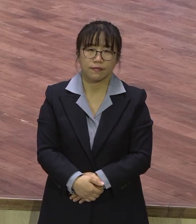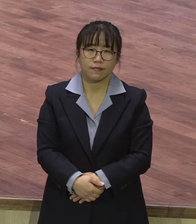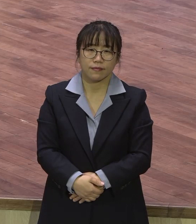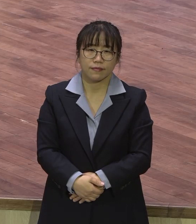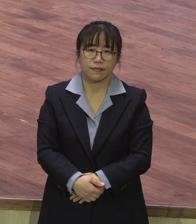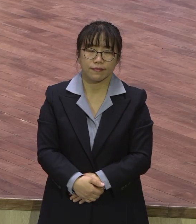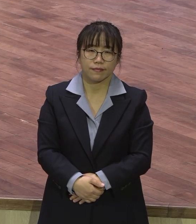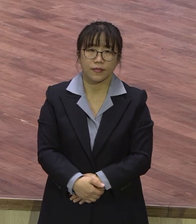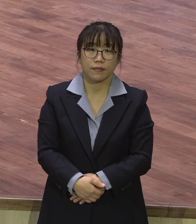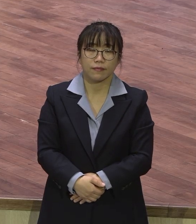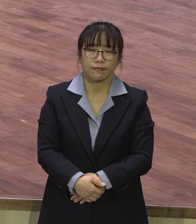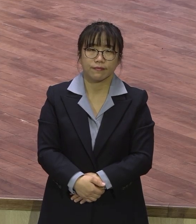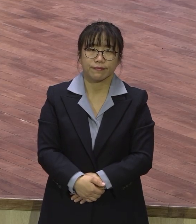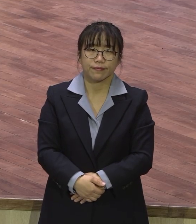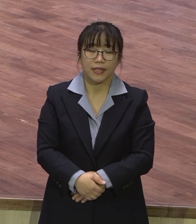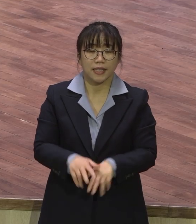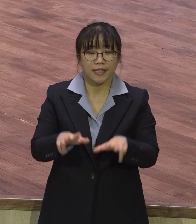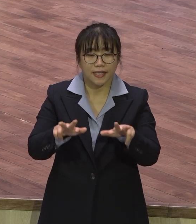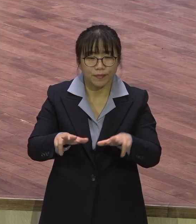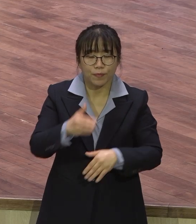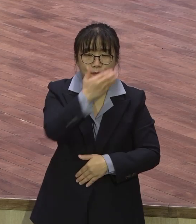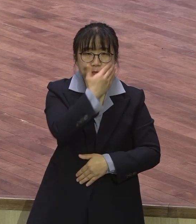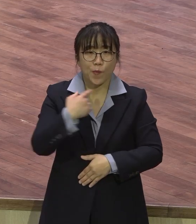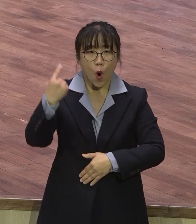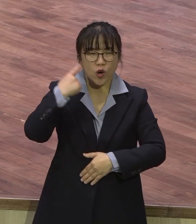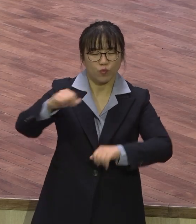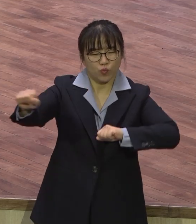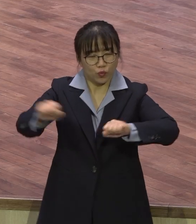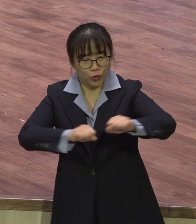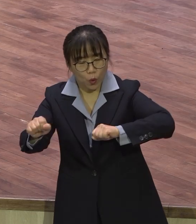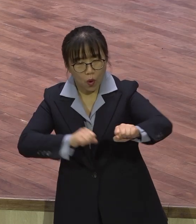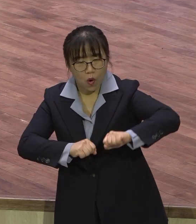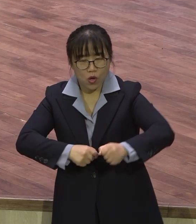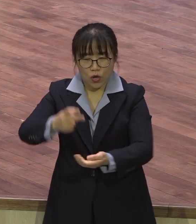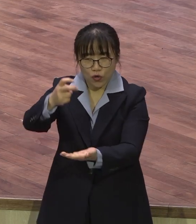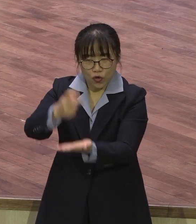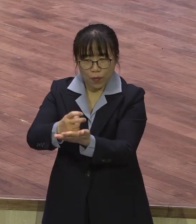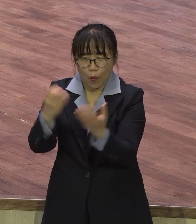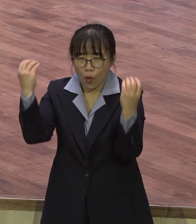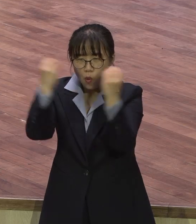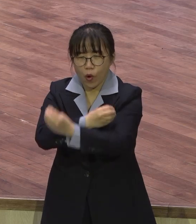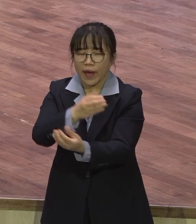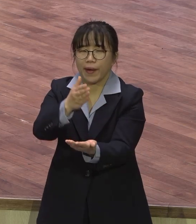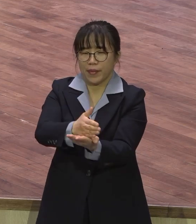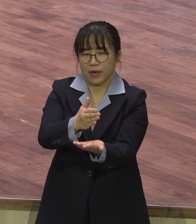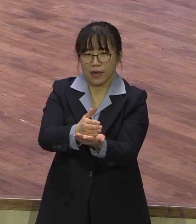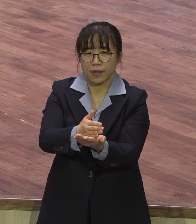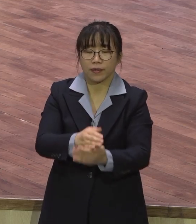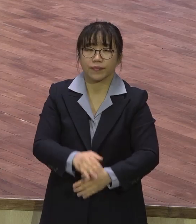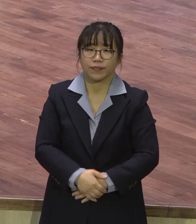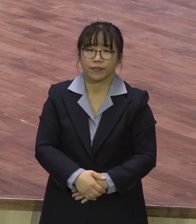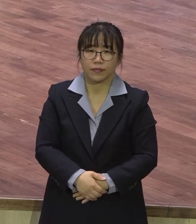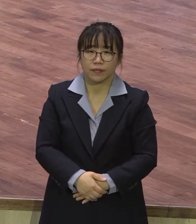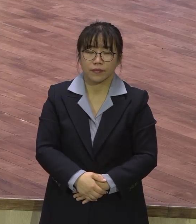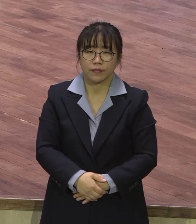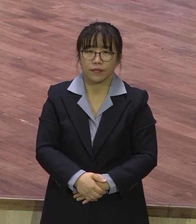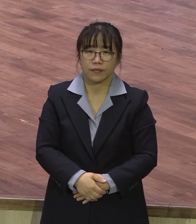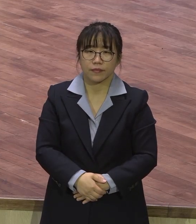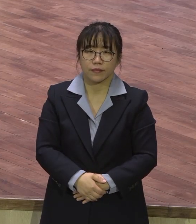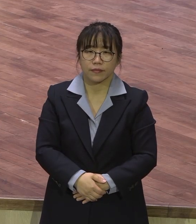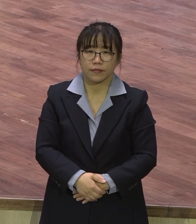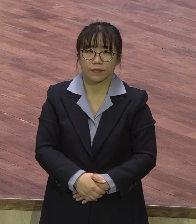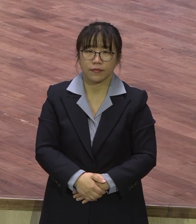보금운동을 하면서 율법에 대해서 자칫 잘못하게 되면 이상하게 편견을 가르쳐